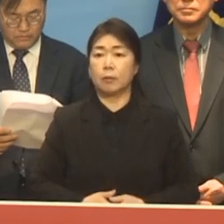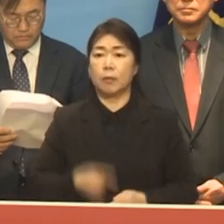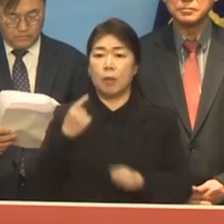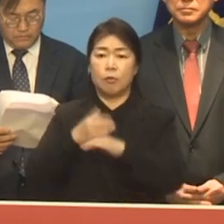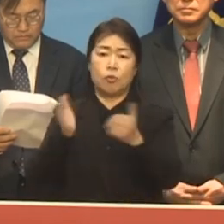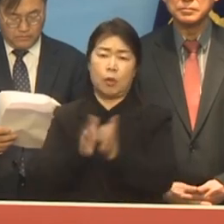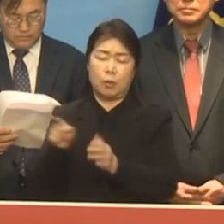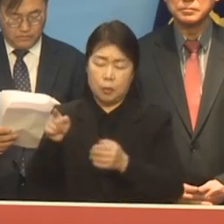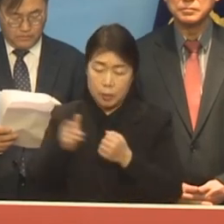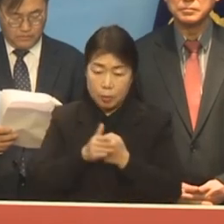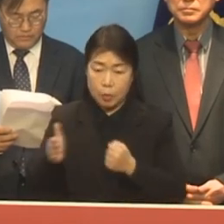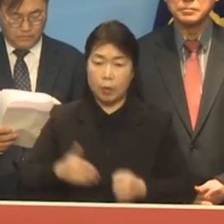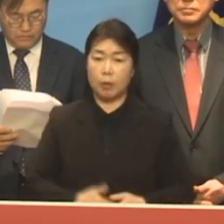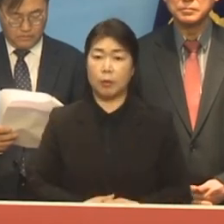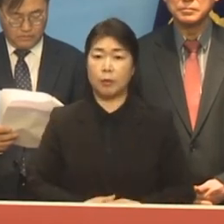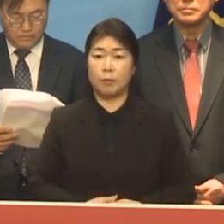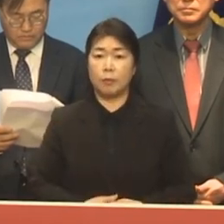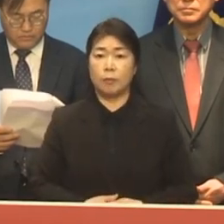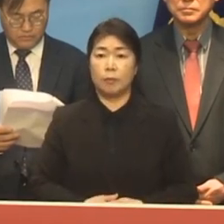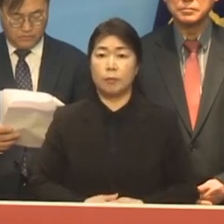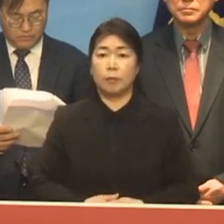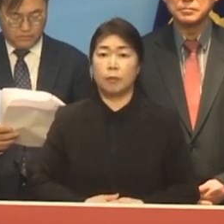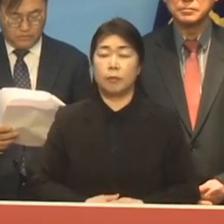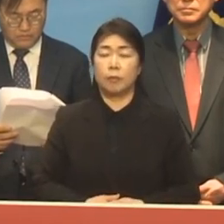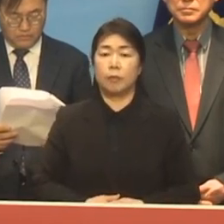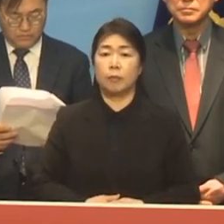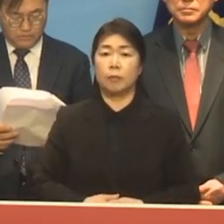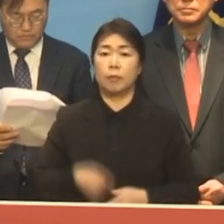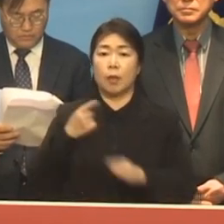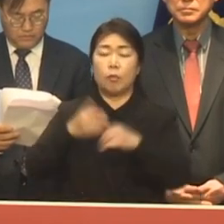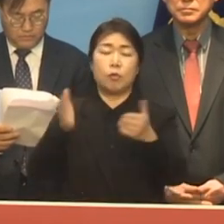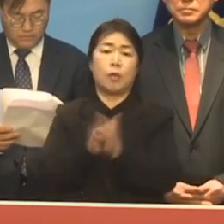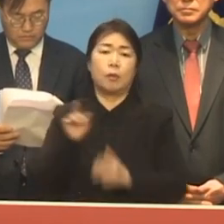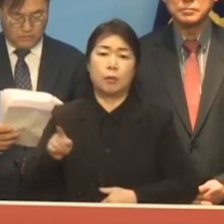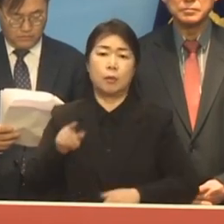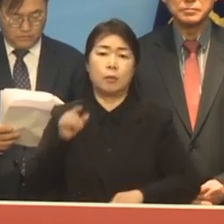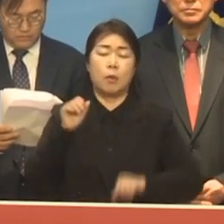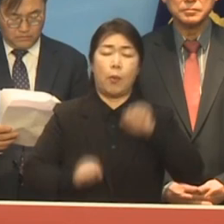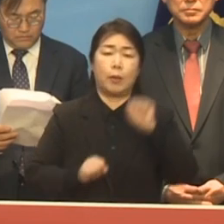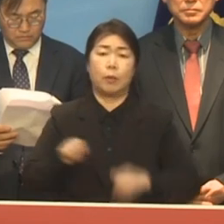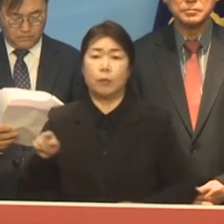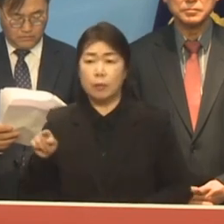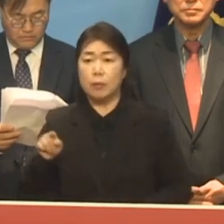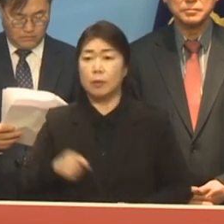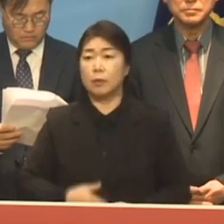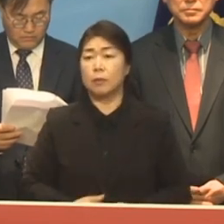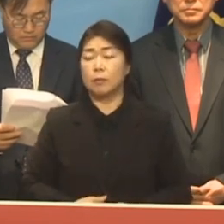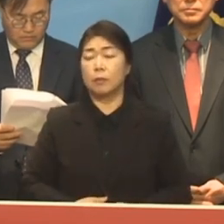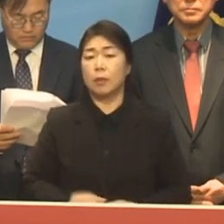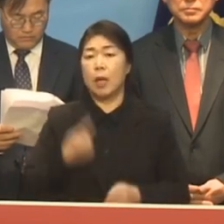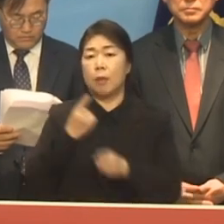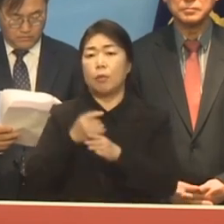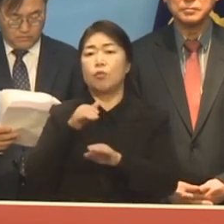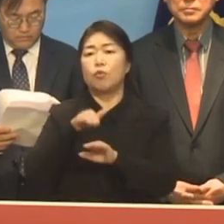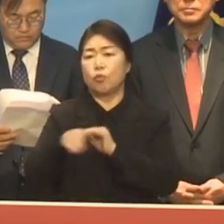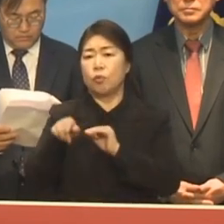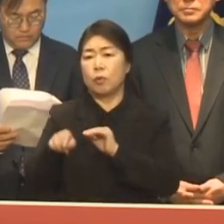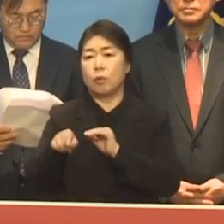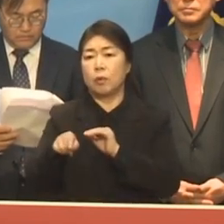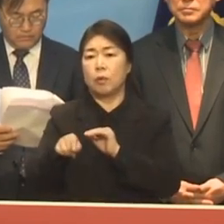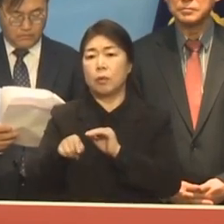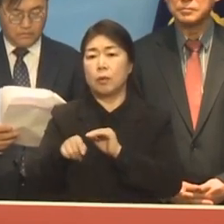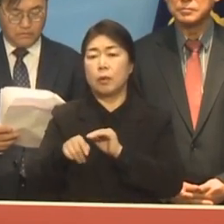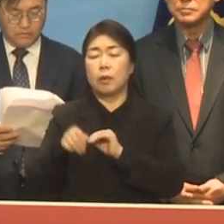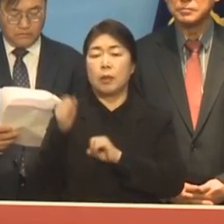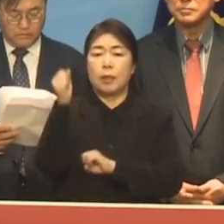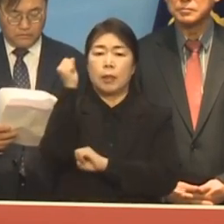더불어민주당 때문에 더불어민주당은 그 활동이 민주적 기본